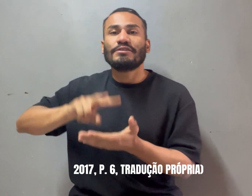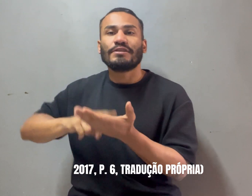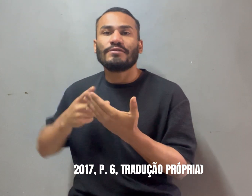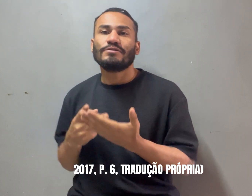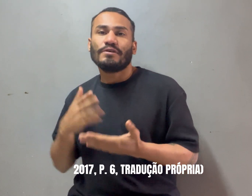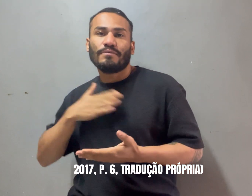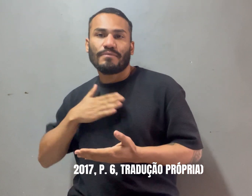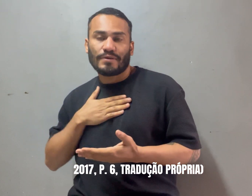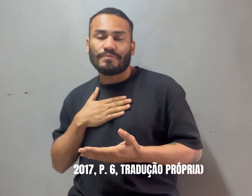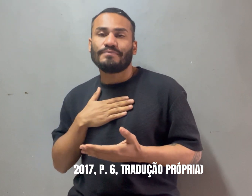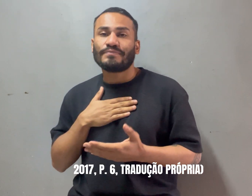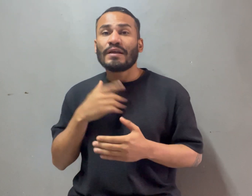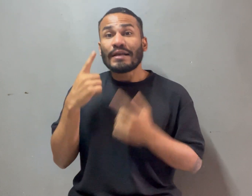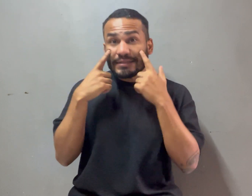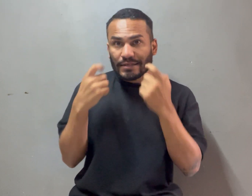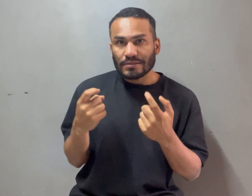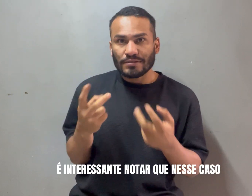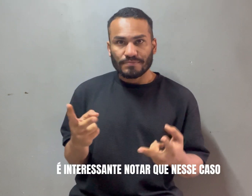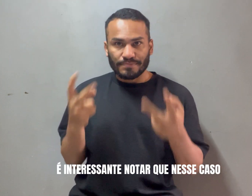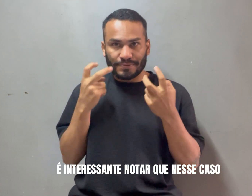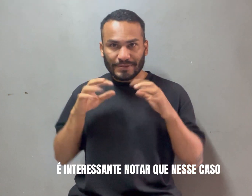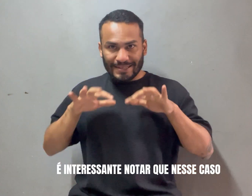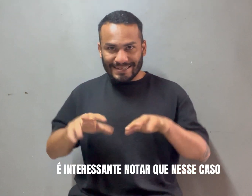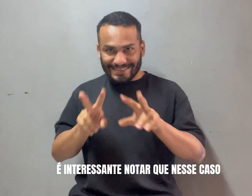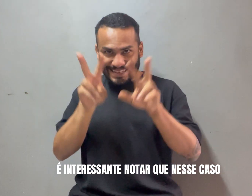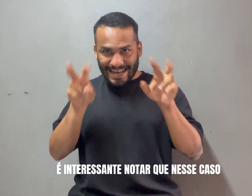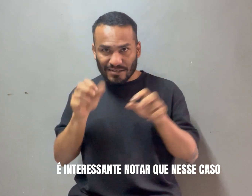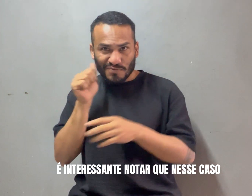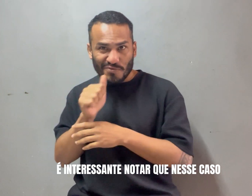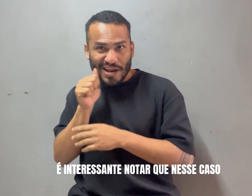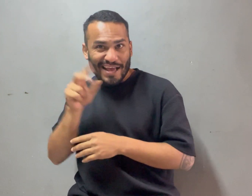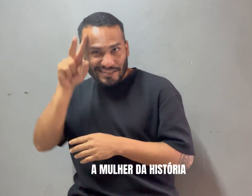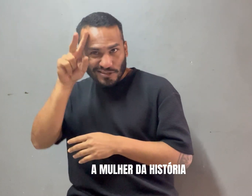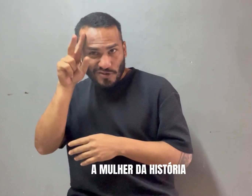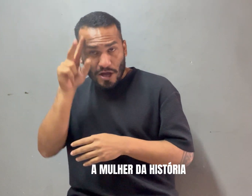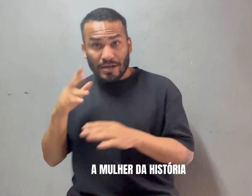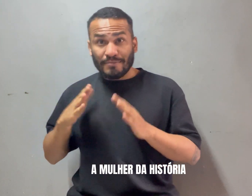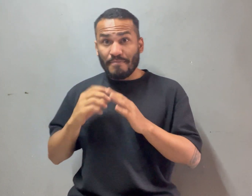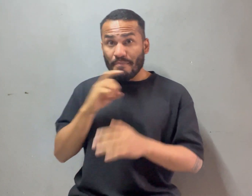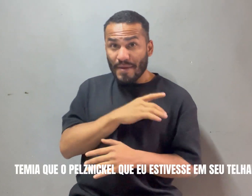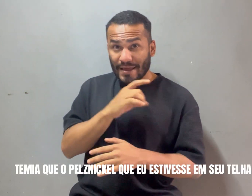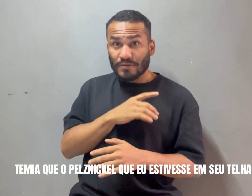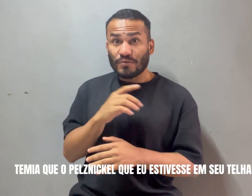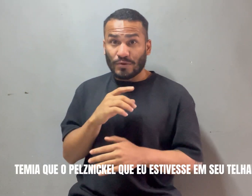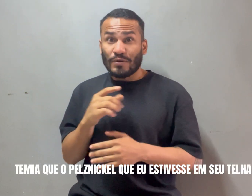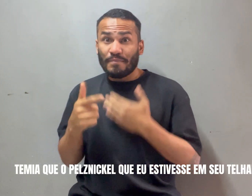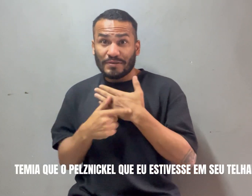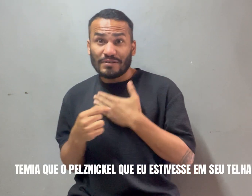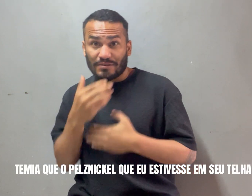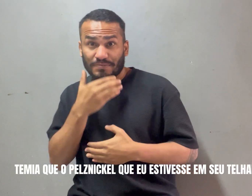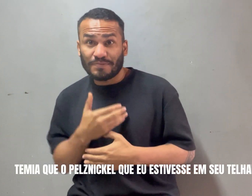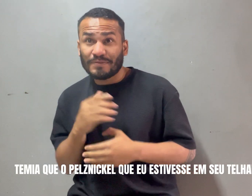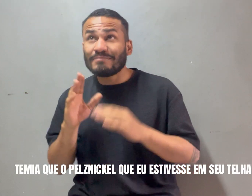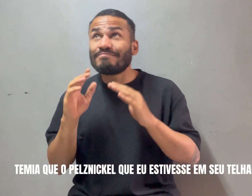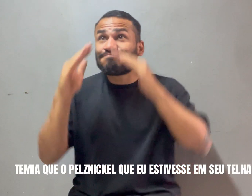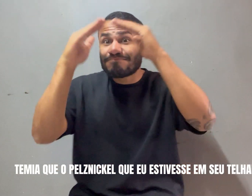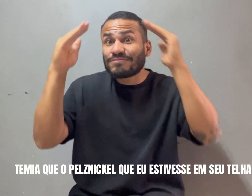6, tradução própria. É interessante notar que, nesse caso, a mulher da história temia que o Pelsnickel estivesse em seu